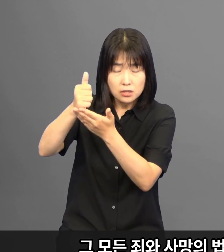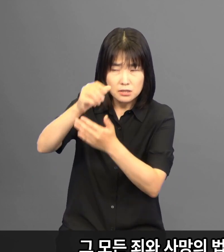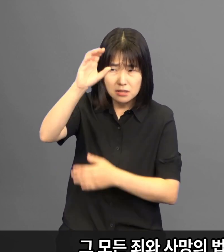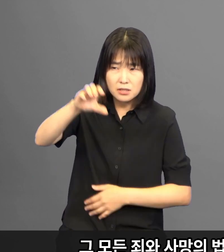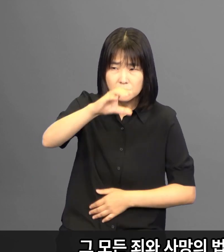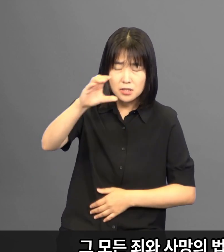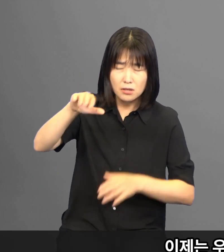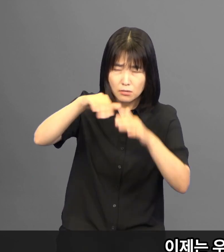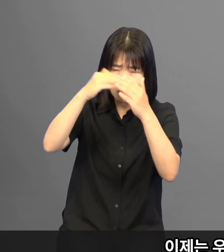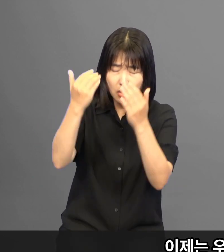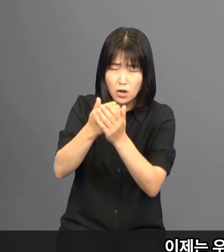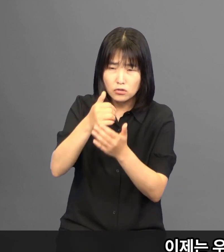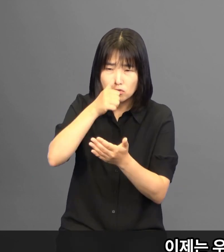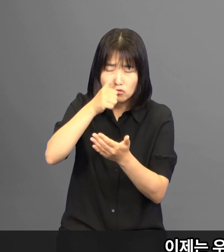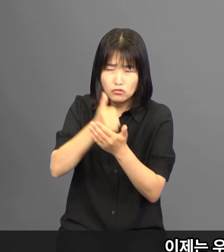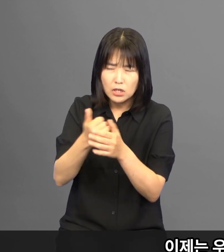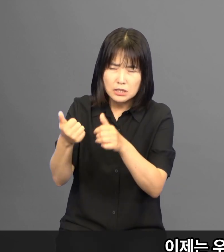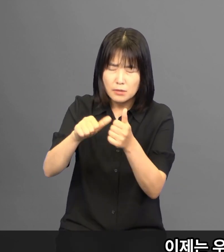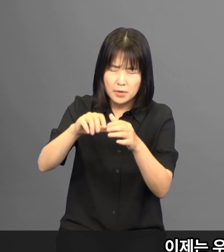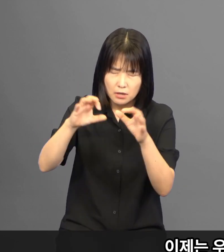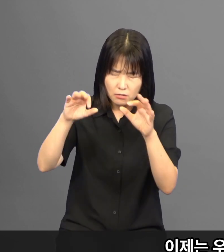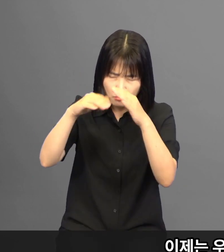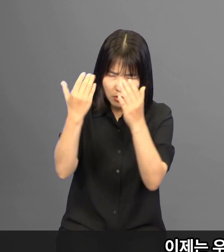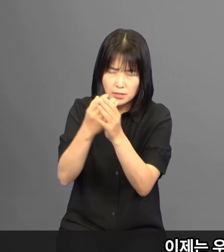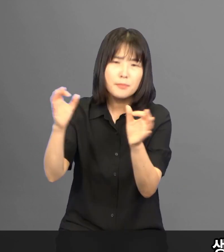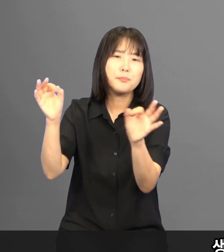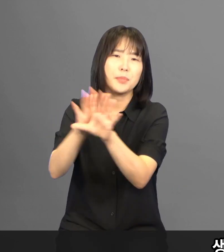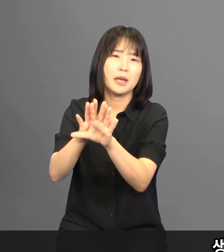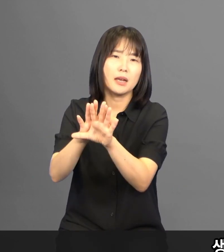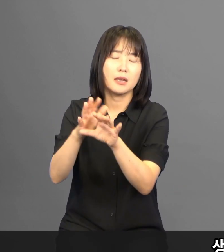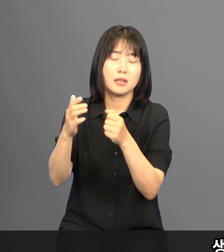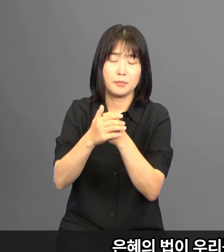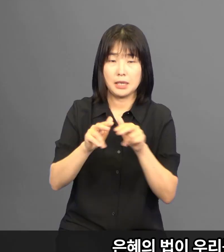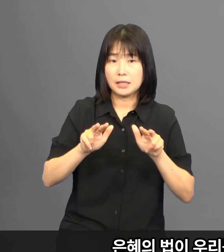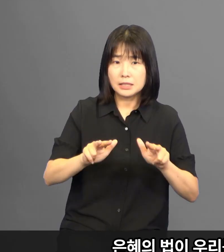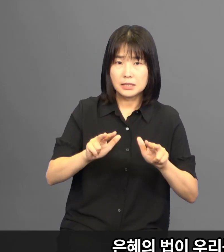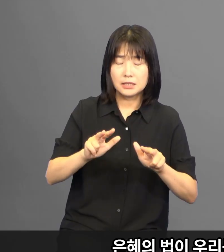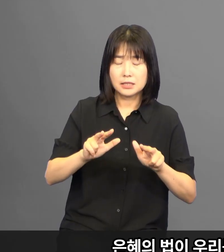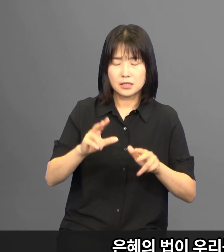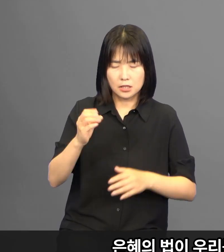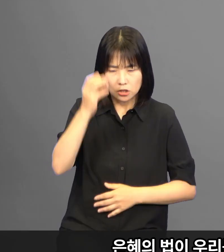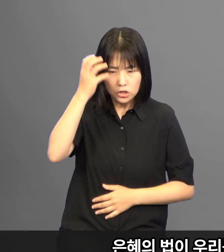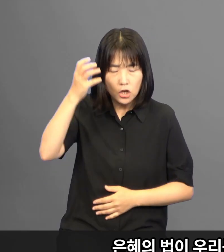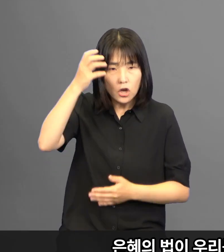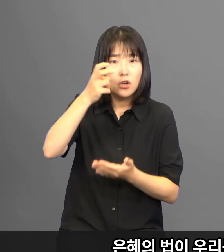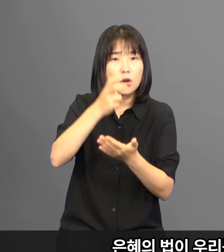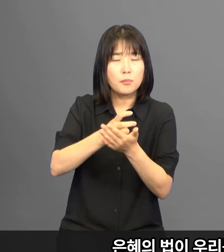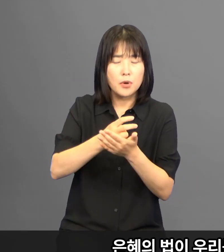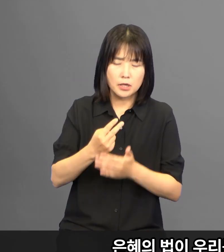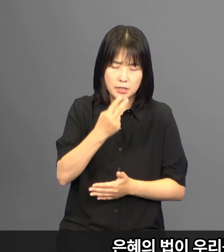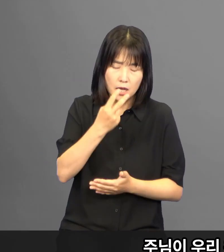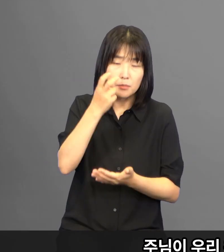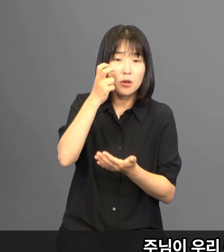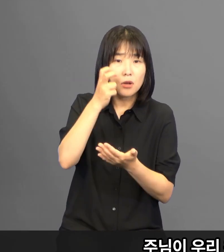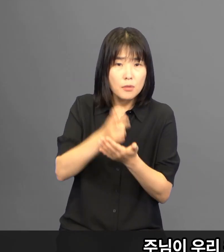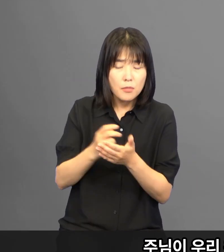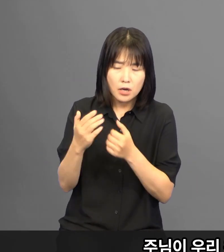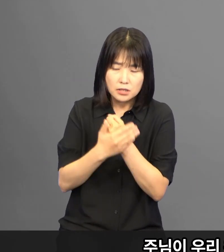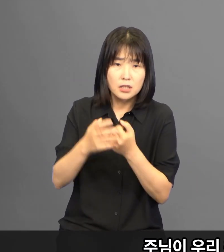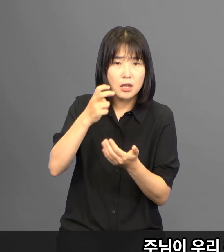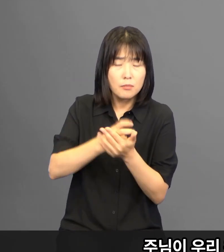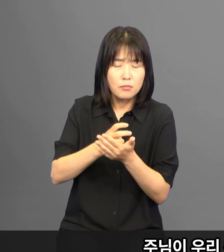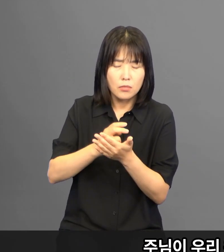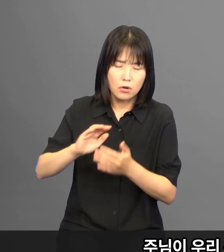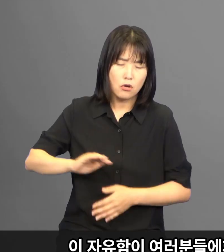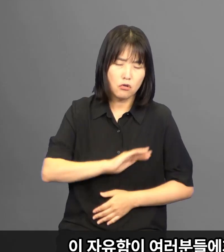완전히 없애버렸기 때문에 이제는 우리는 성령의 법, 생명의 법, 은혜의 법이 우리를 주관하고 있기 때문에, 주님이 우리 왕이